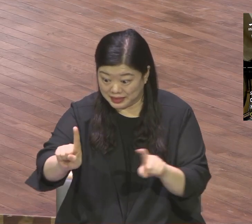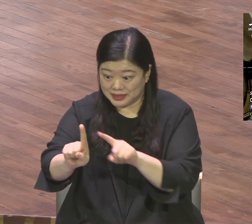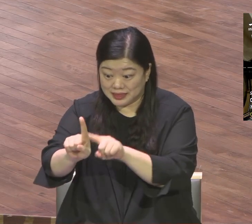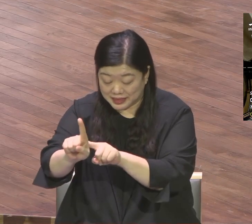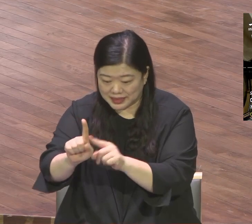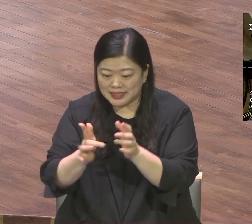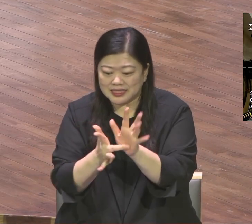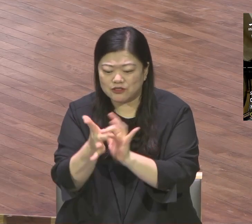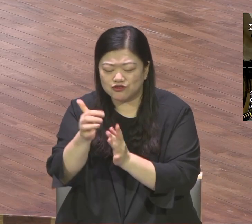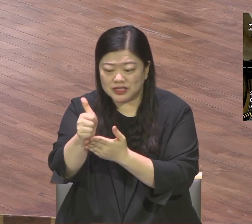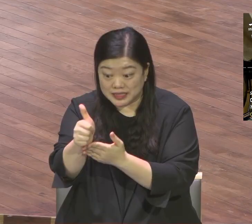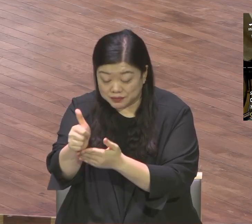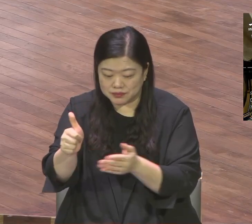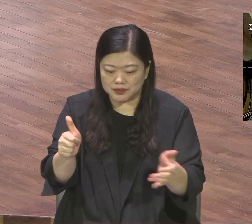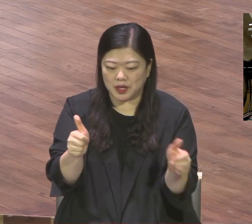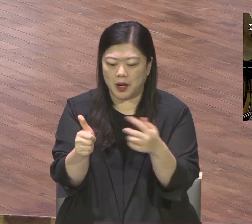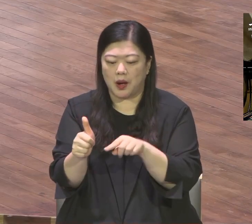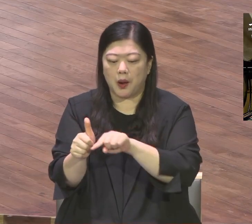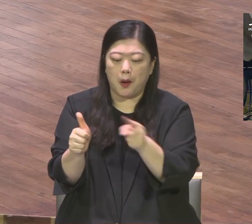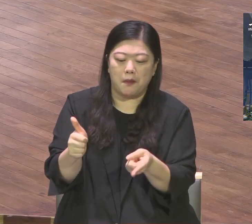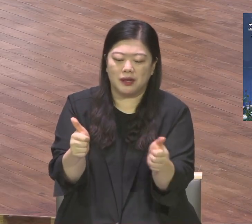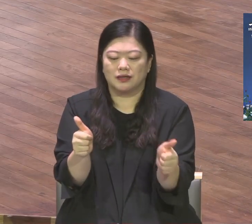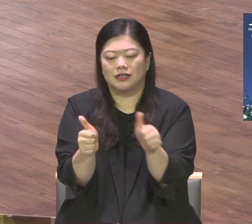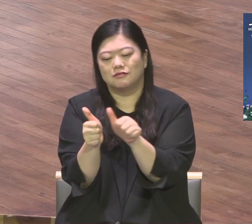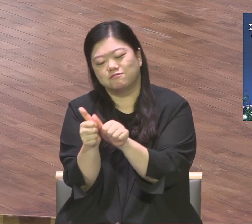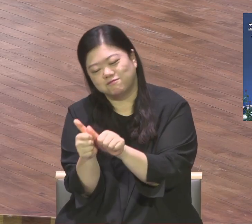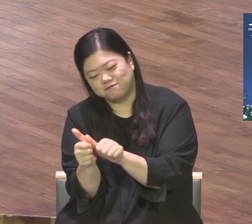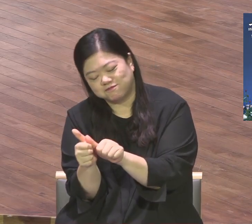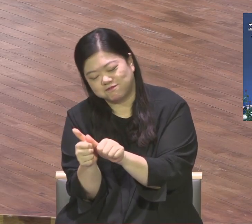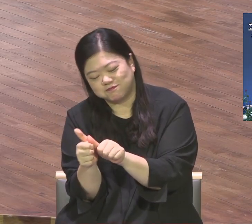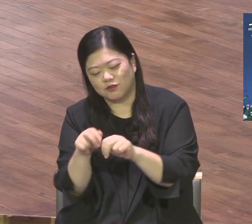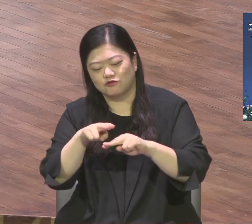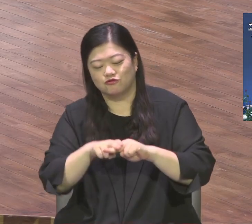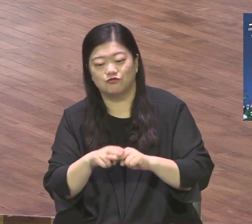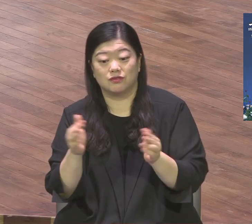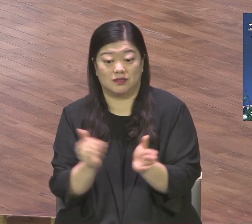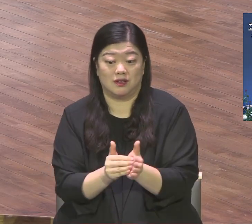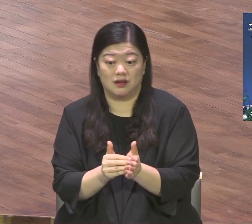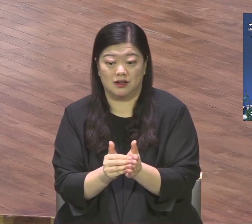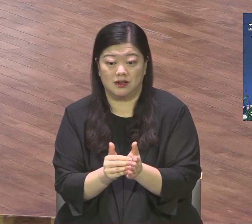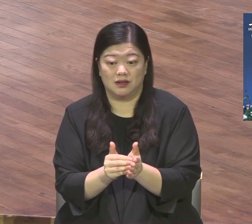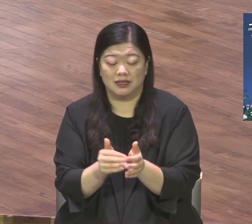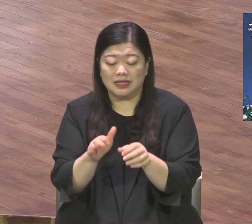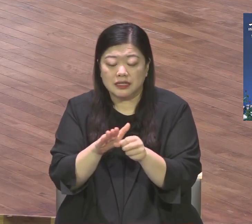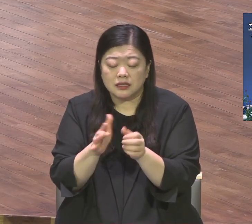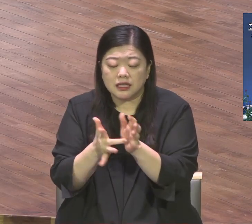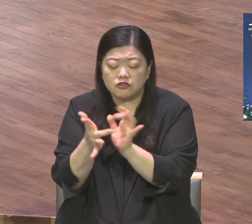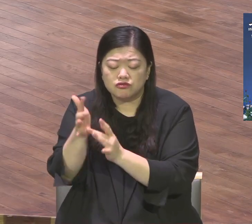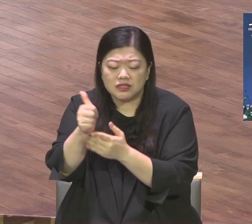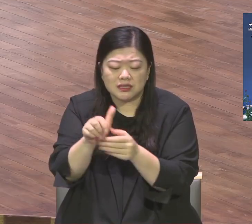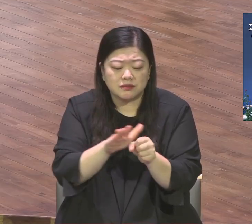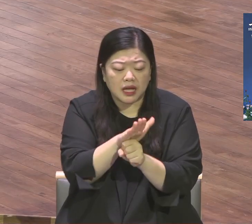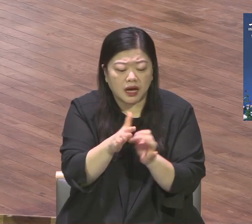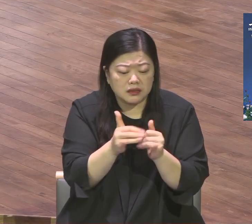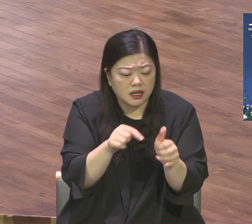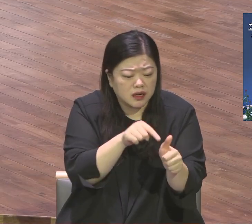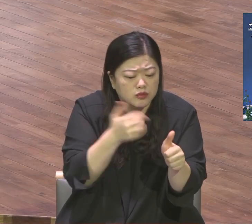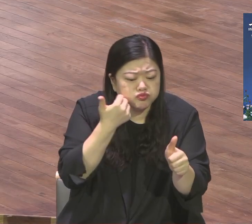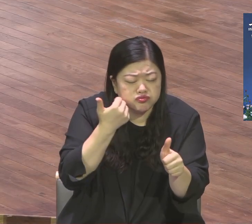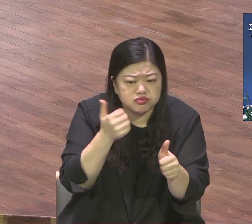의지하여 누웠는지라. 자, 이리 말씀하고 있는데 여기서 예수님이 사랑하는 자가 바로 요한이에요.